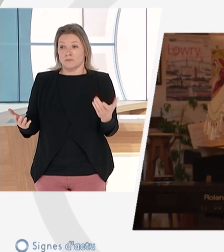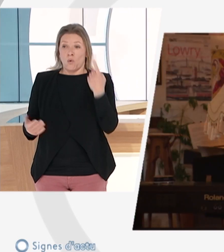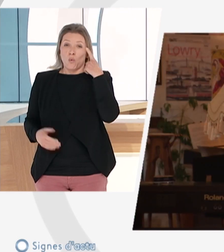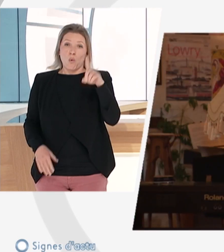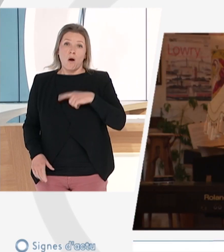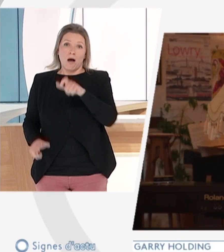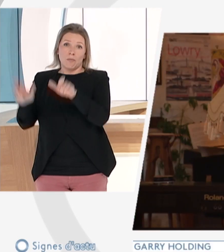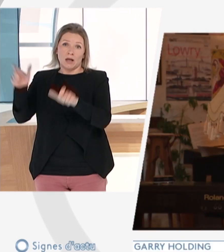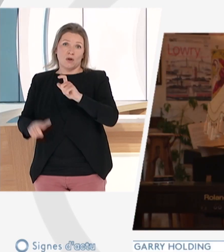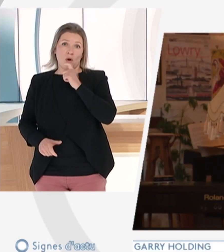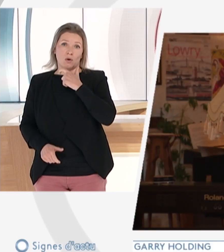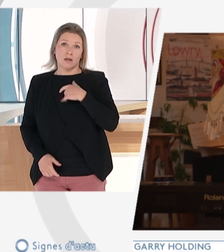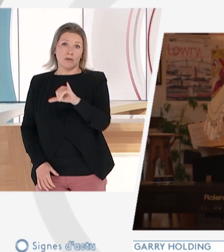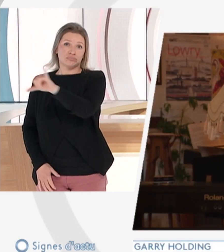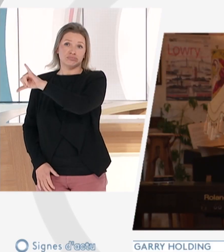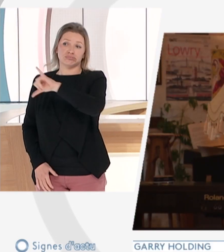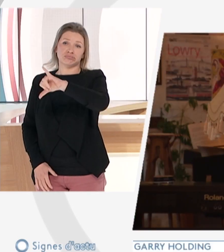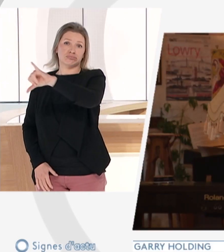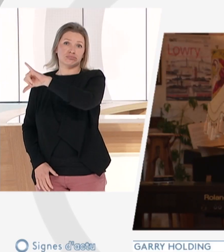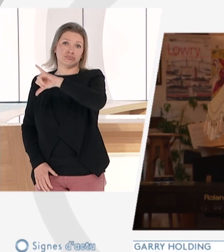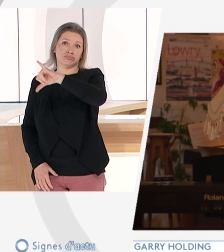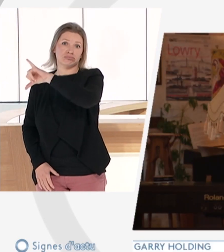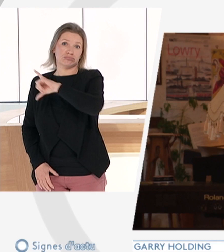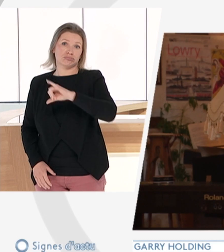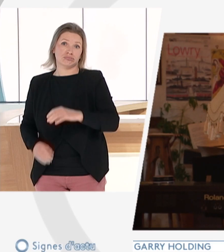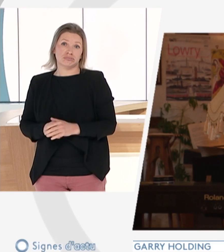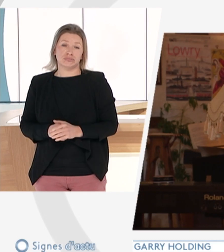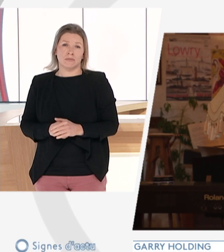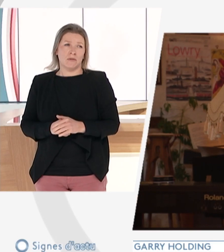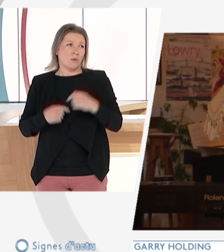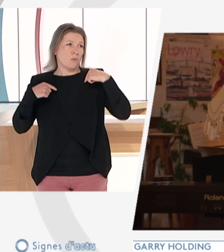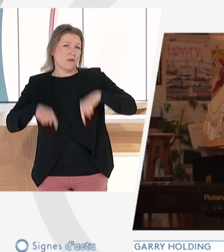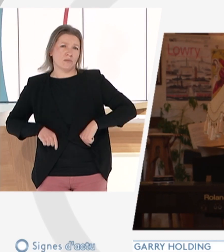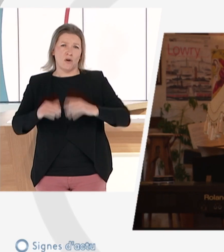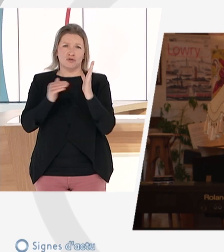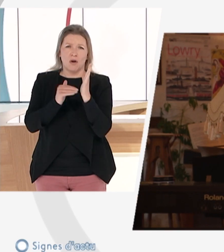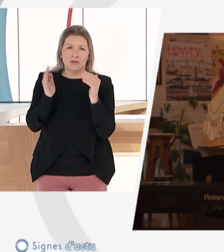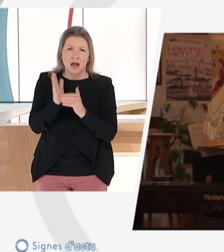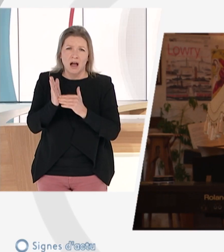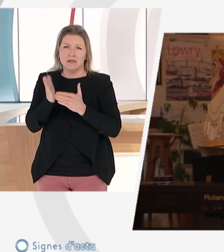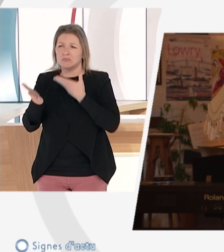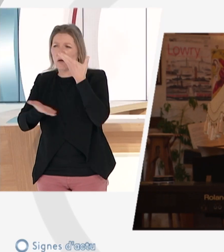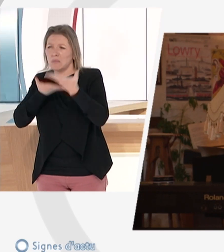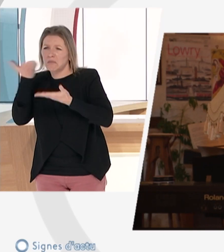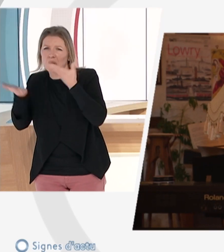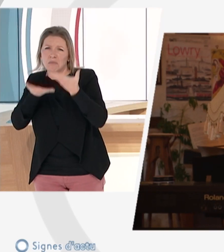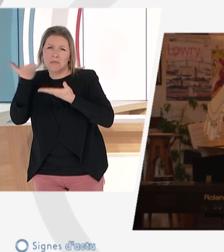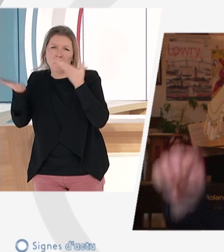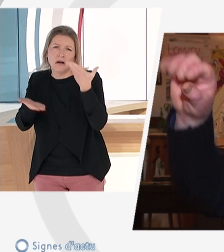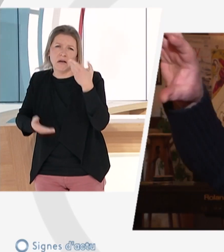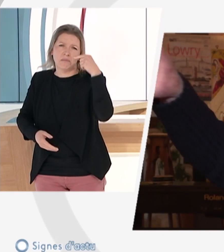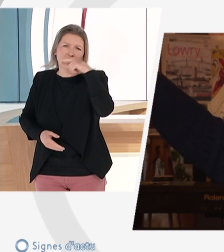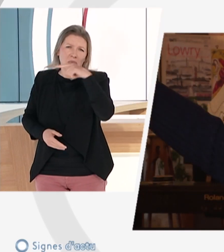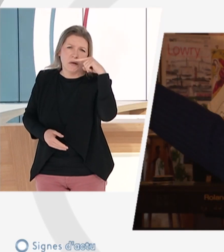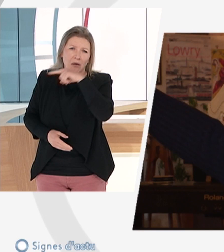les Anglais se sont fait avoir. C'était du chantage, c'était n'importe quoi, des mensonges. Sur